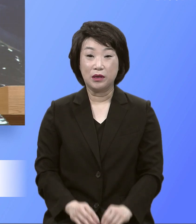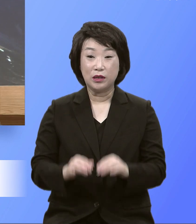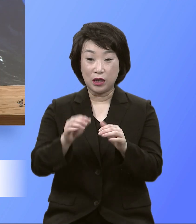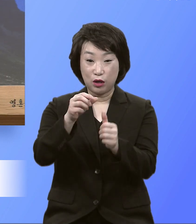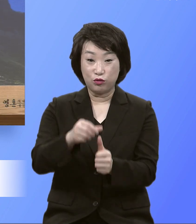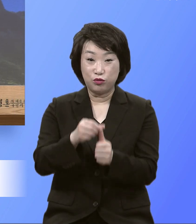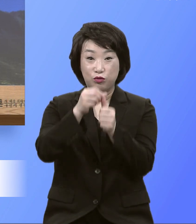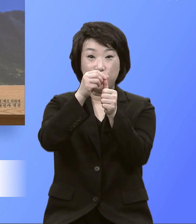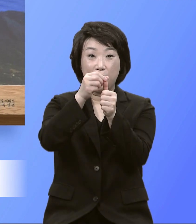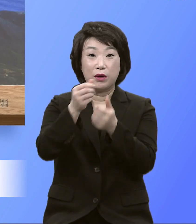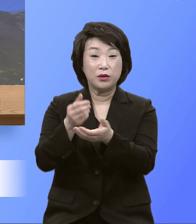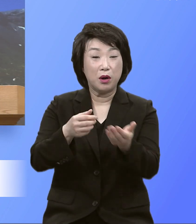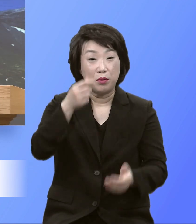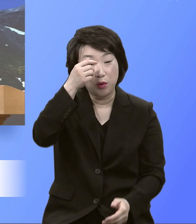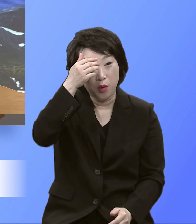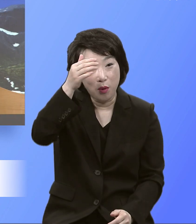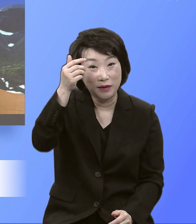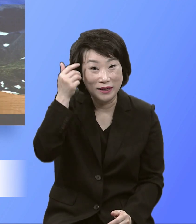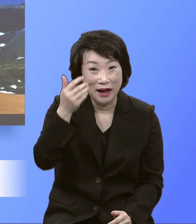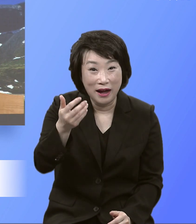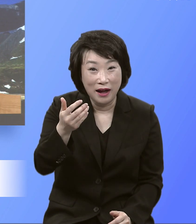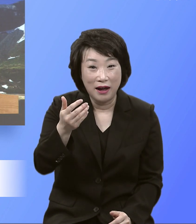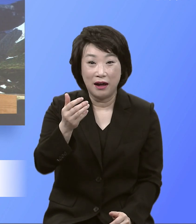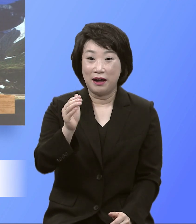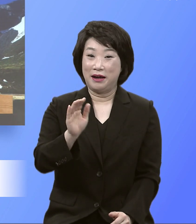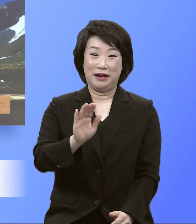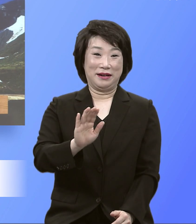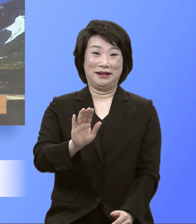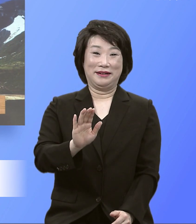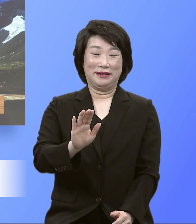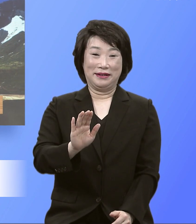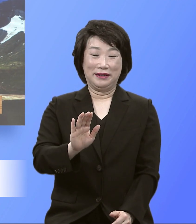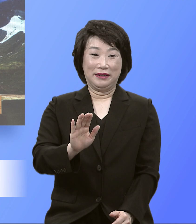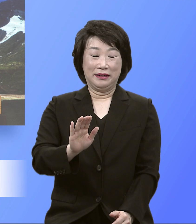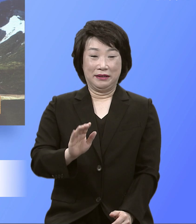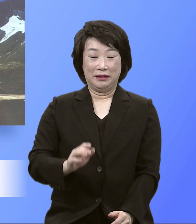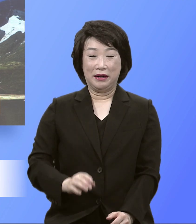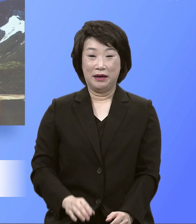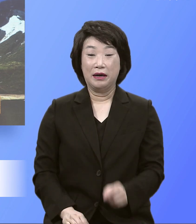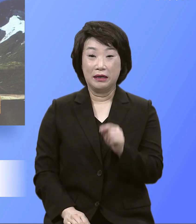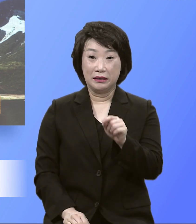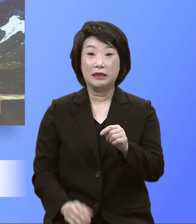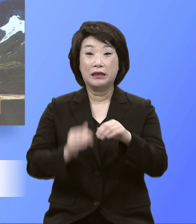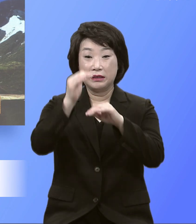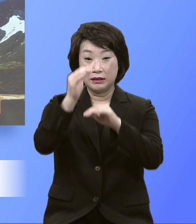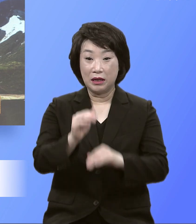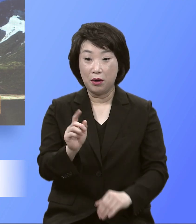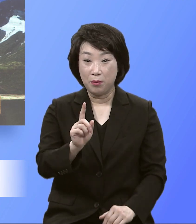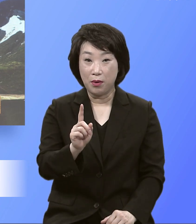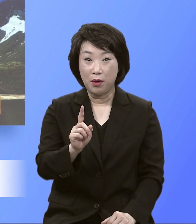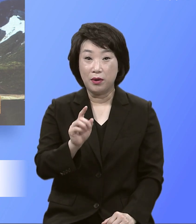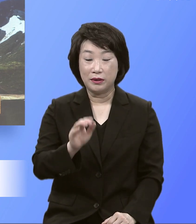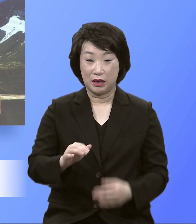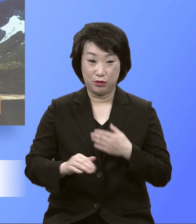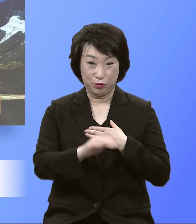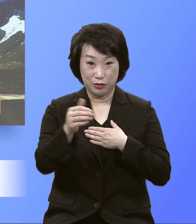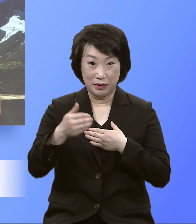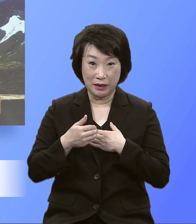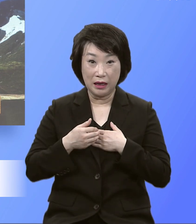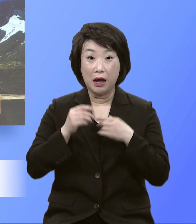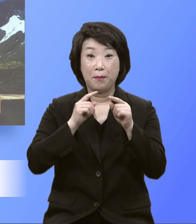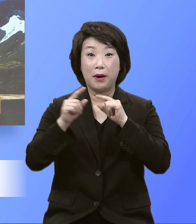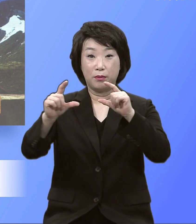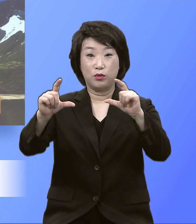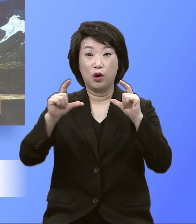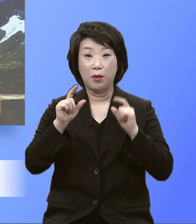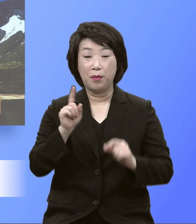구원이 공짜냐 이렇게 묻는 겁니다. 그 말을 우리에게